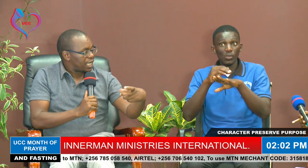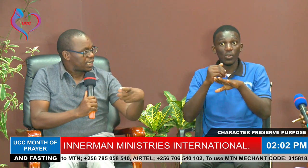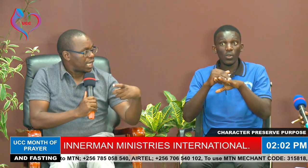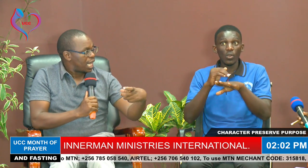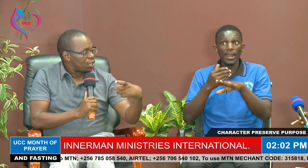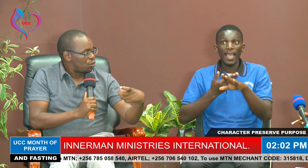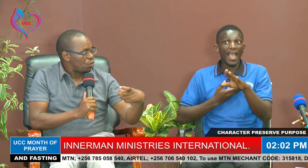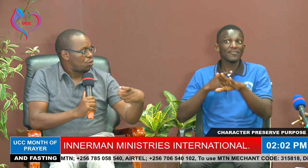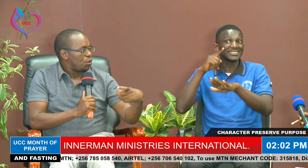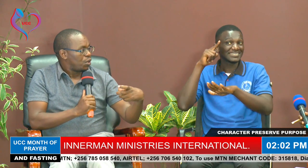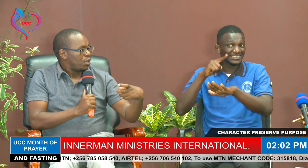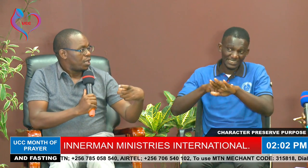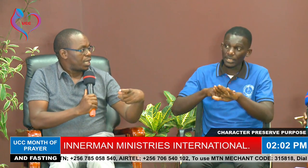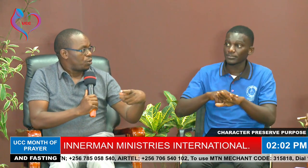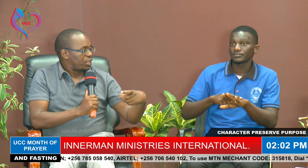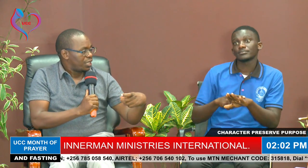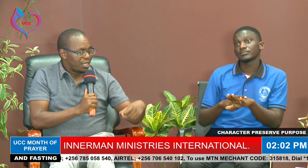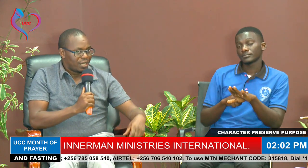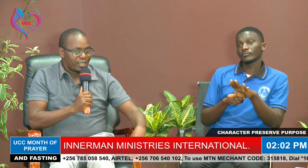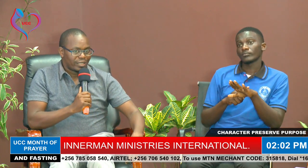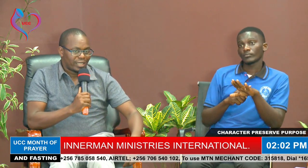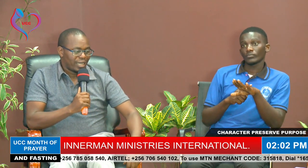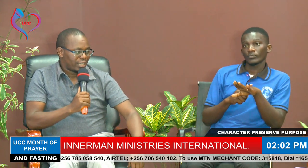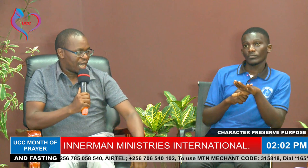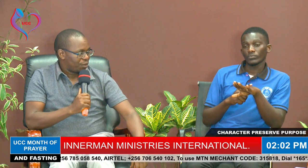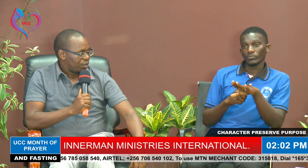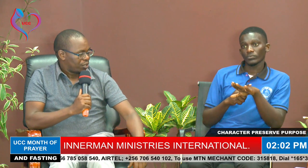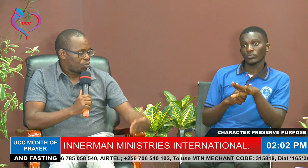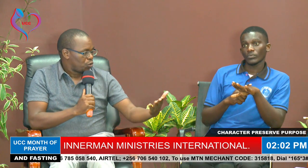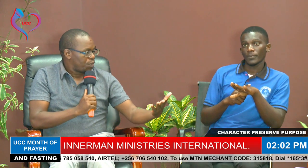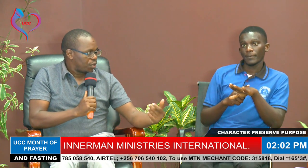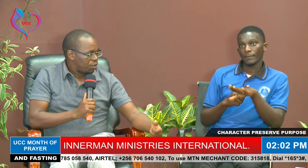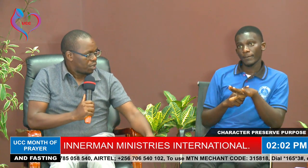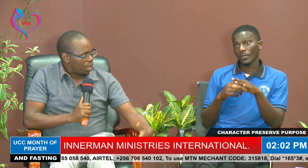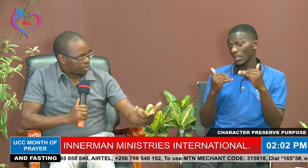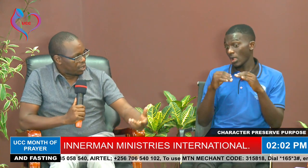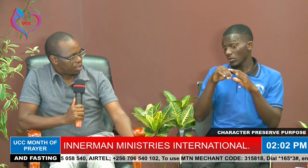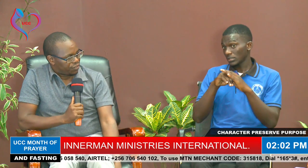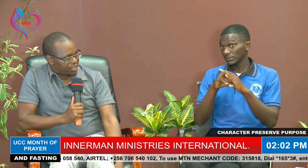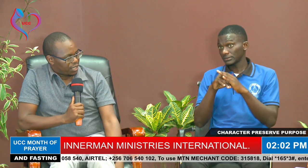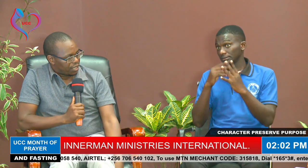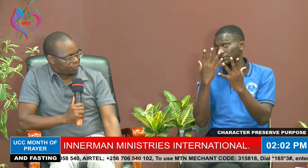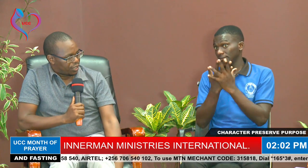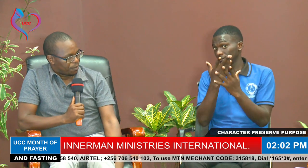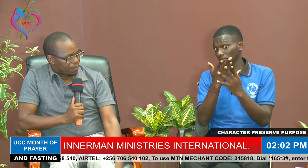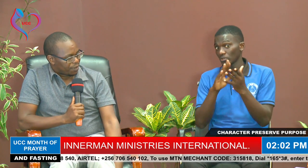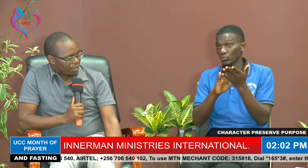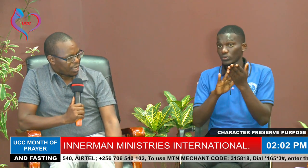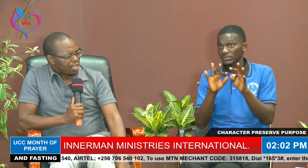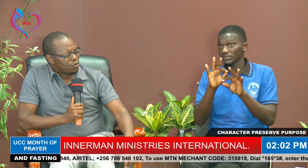ekisera chayo ebela kochi ekisera chayo so munyumba eyo akosa some gifts ye gift ye